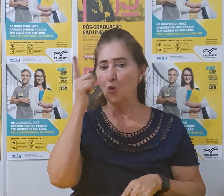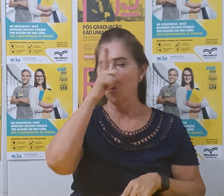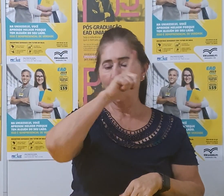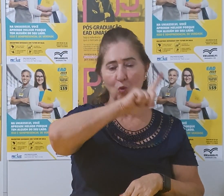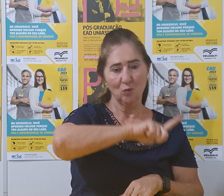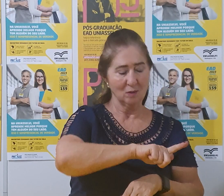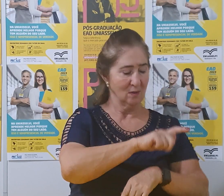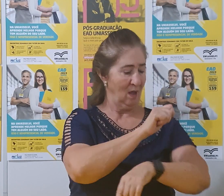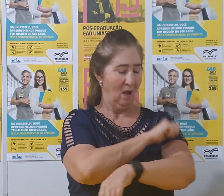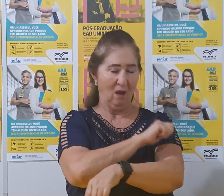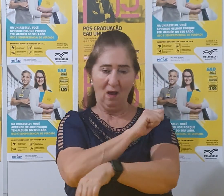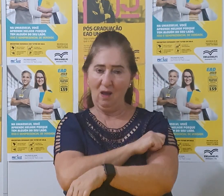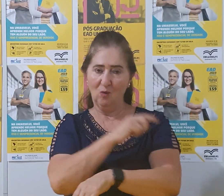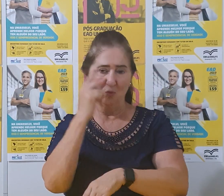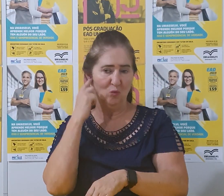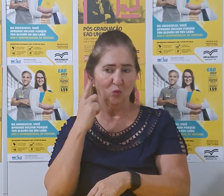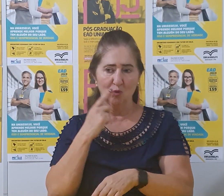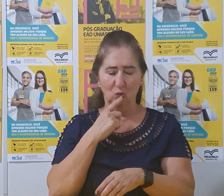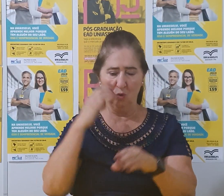à incompreensão no diálogo proposto.